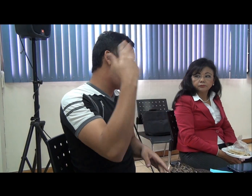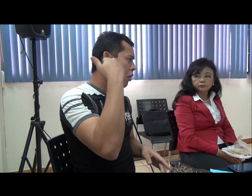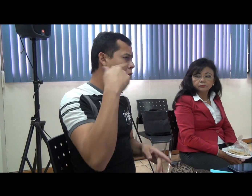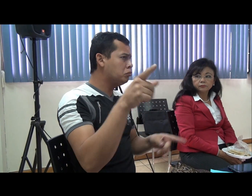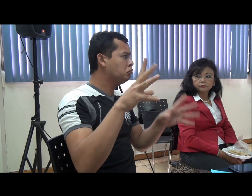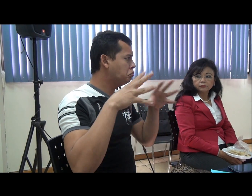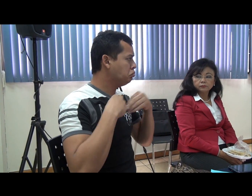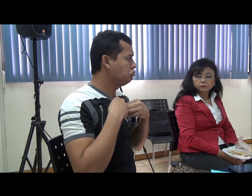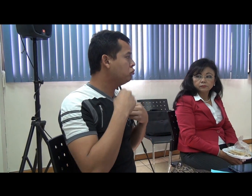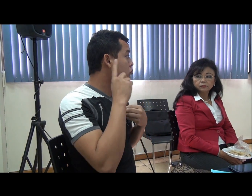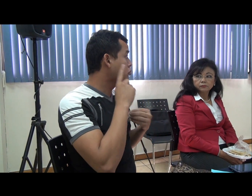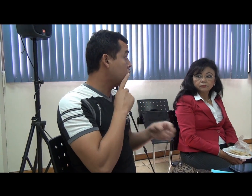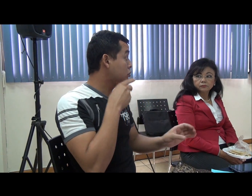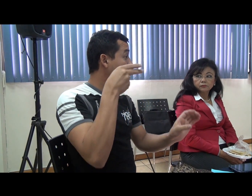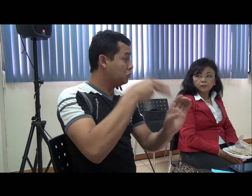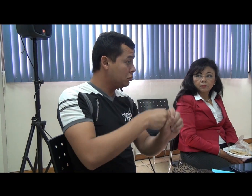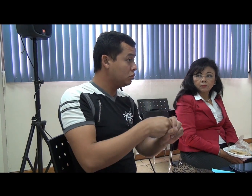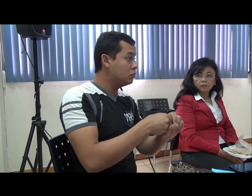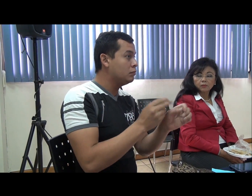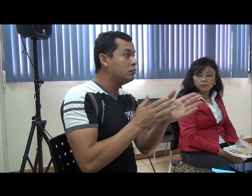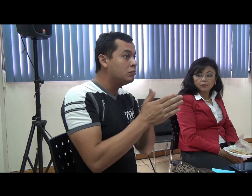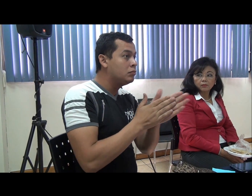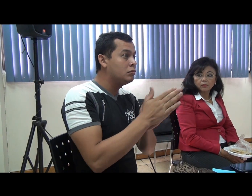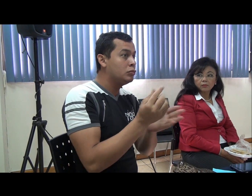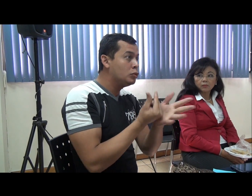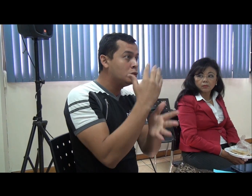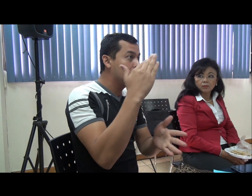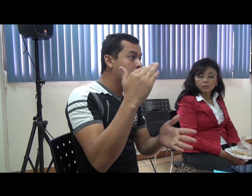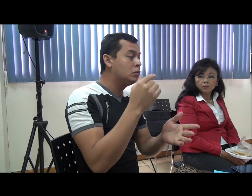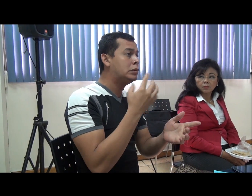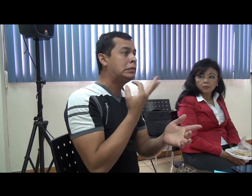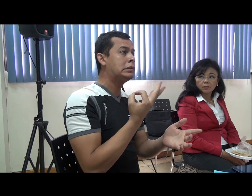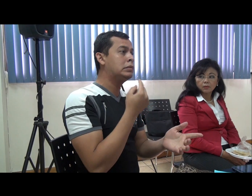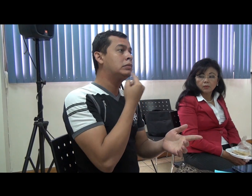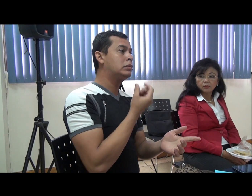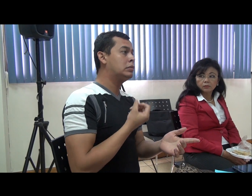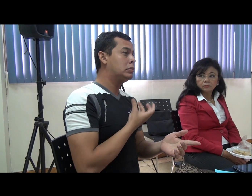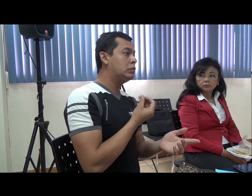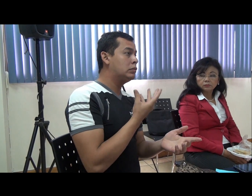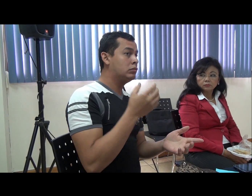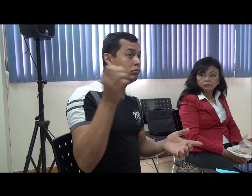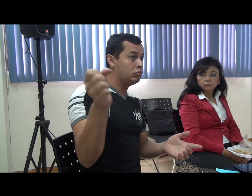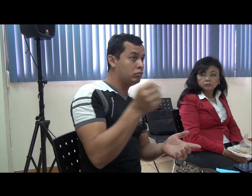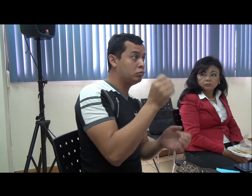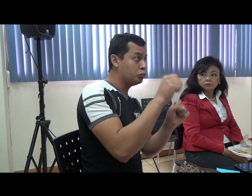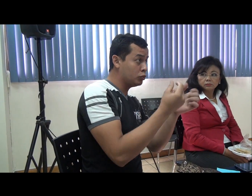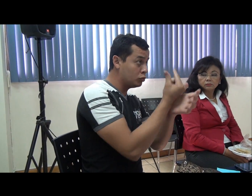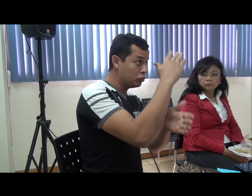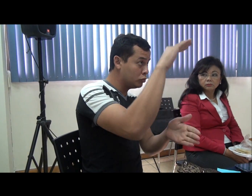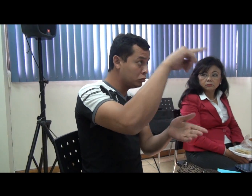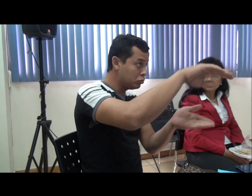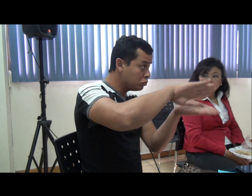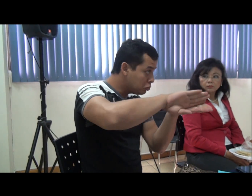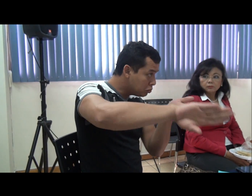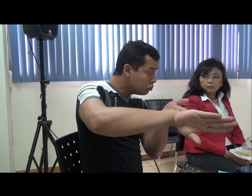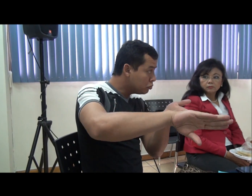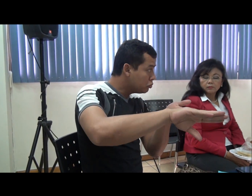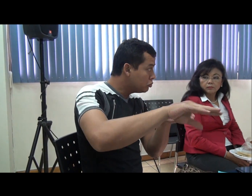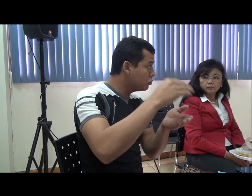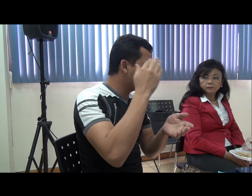ella, y con la doctora, y los sordos comenzaron empezar a asistir a la universidad y